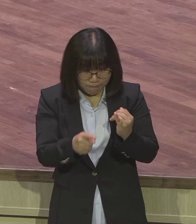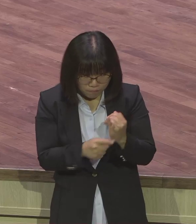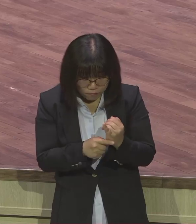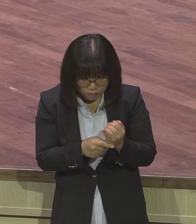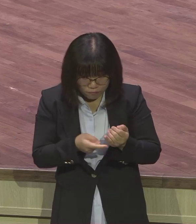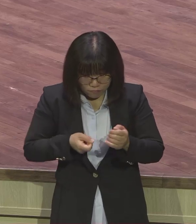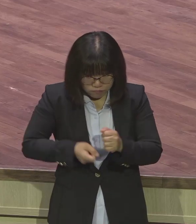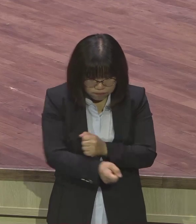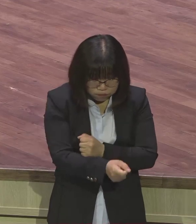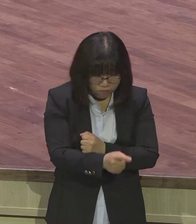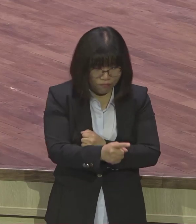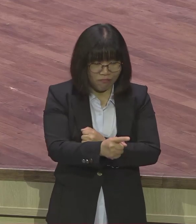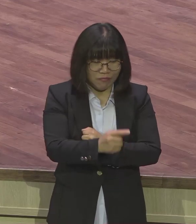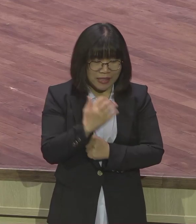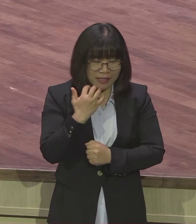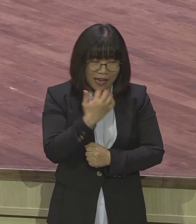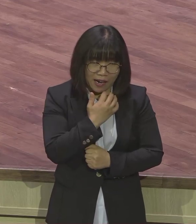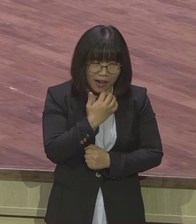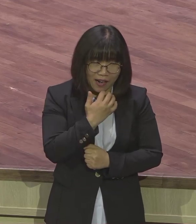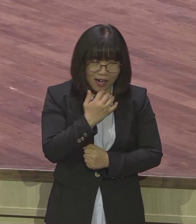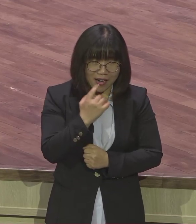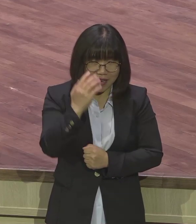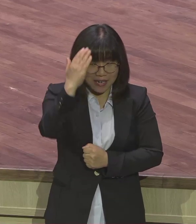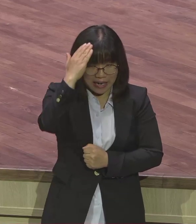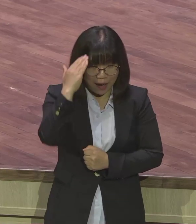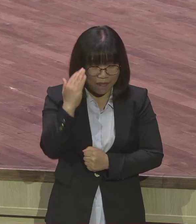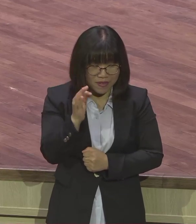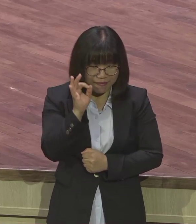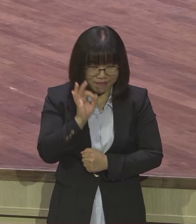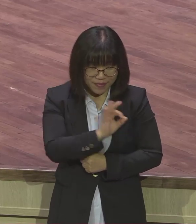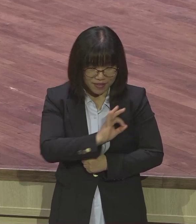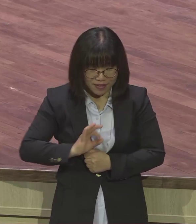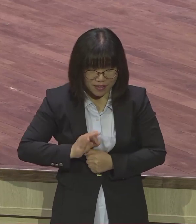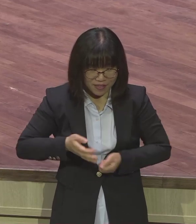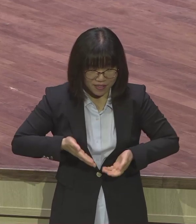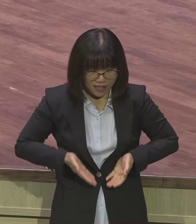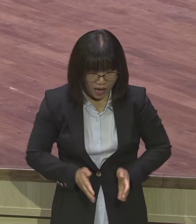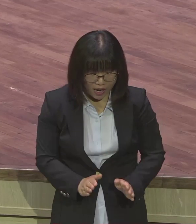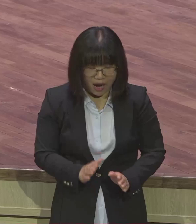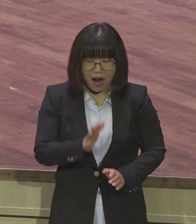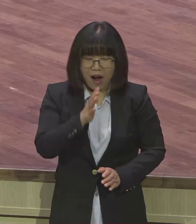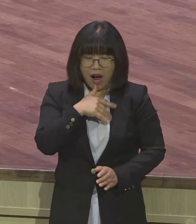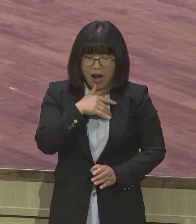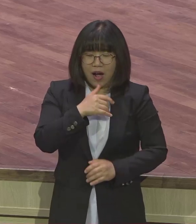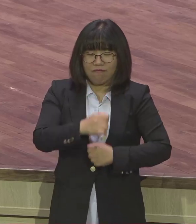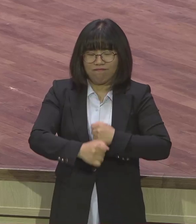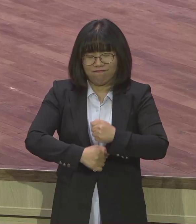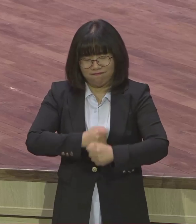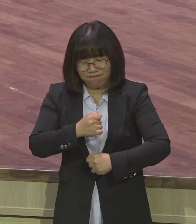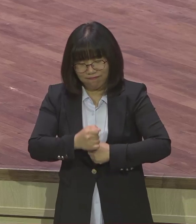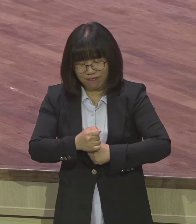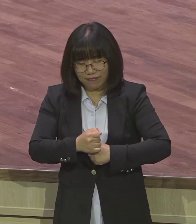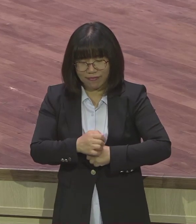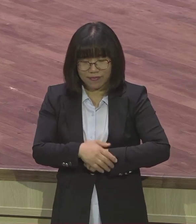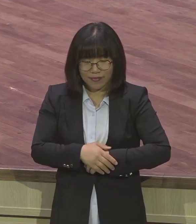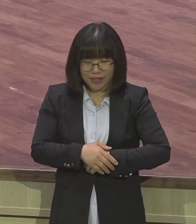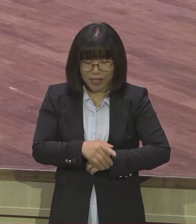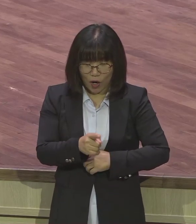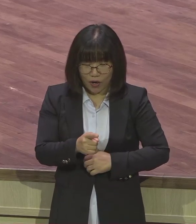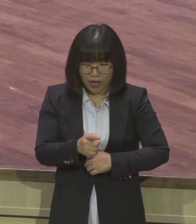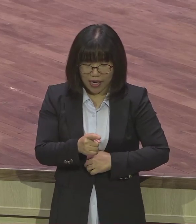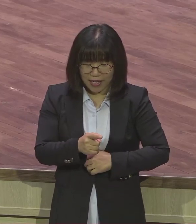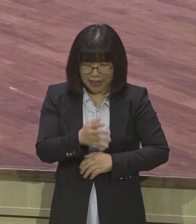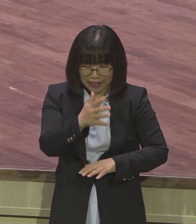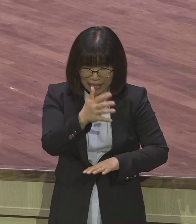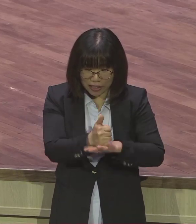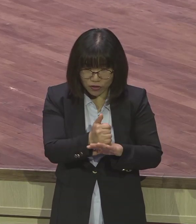낳는 겁니다. 근데 야곱은 신이 나서 이제는 뭐냐? 아무 양이나 그렇게 하지 않냐고